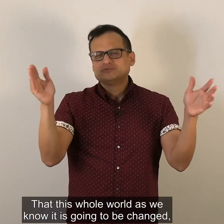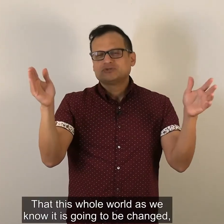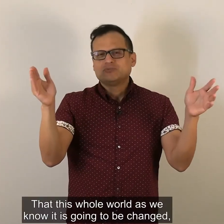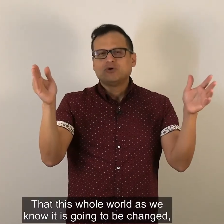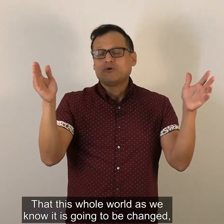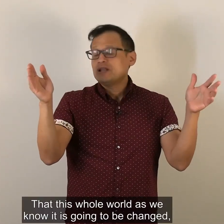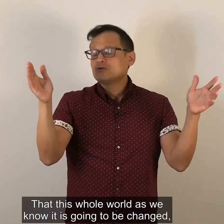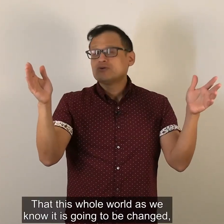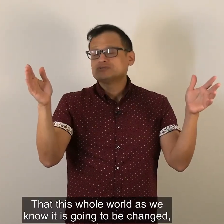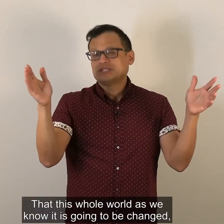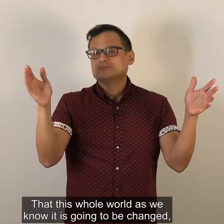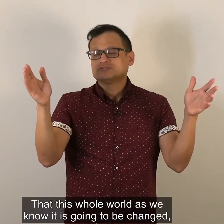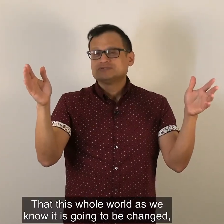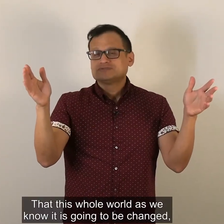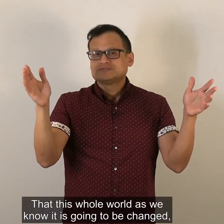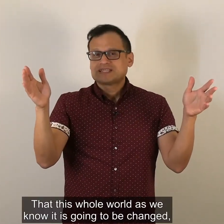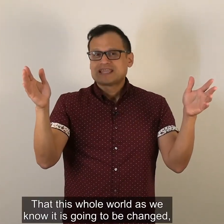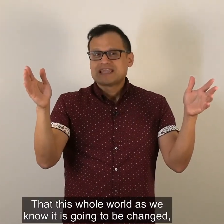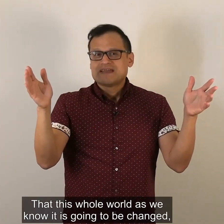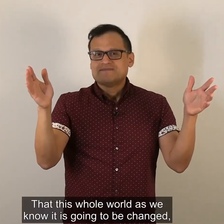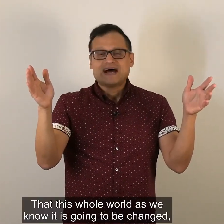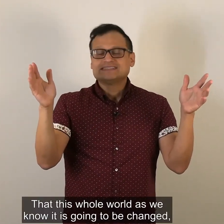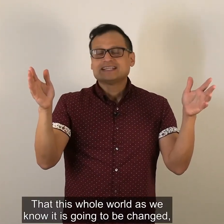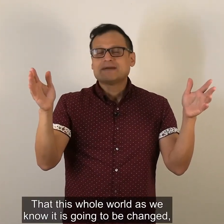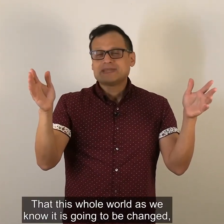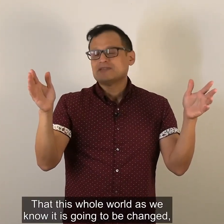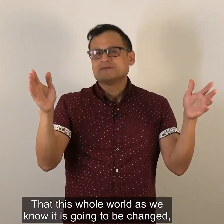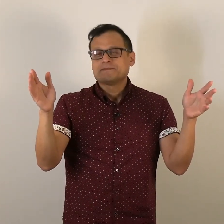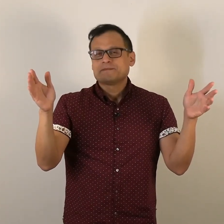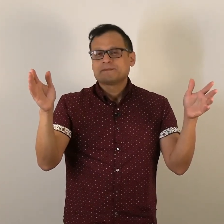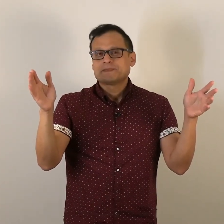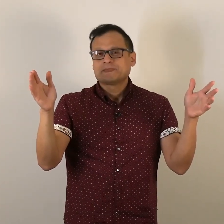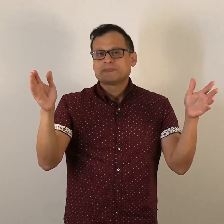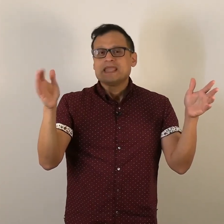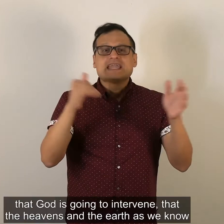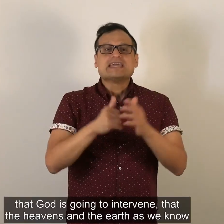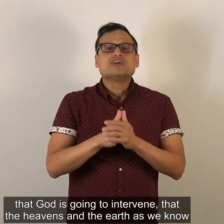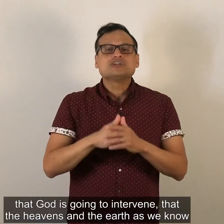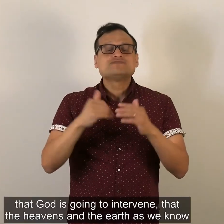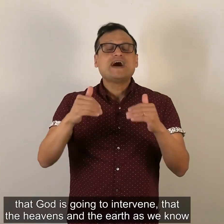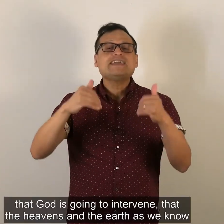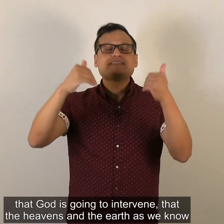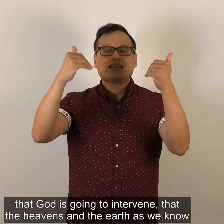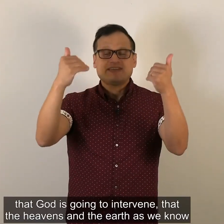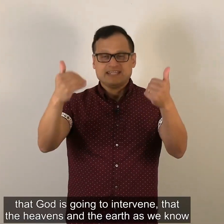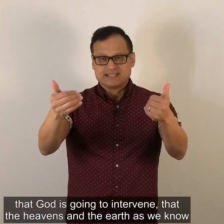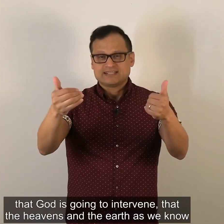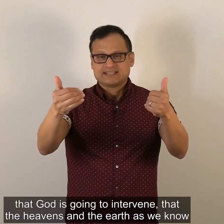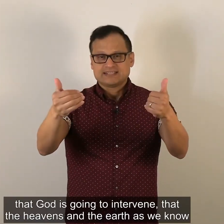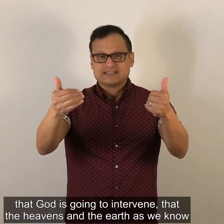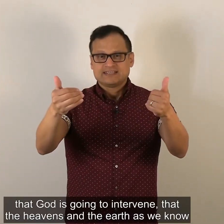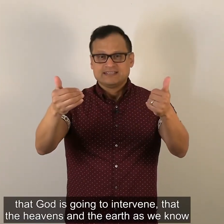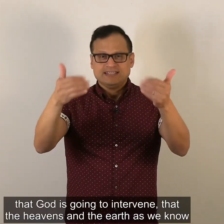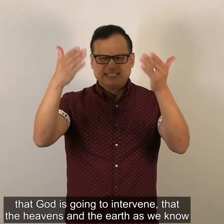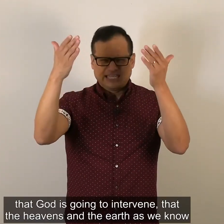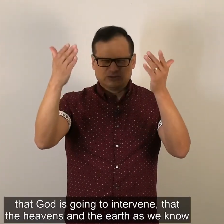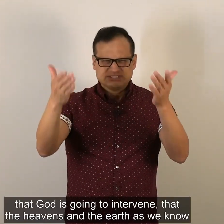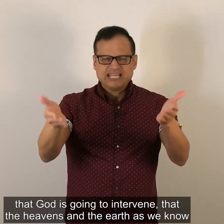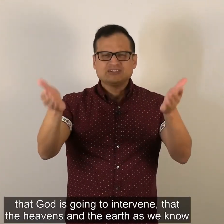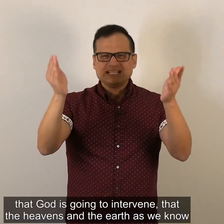como ahora lo conocemos, va a ser cambiado. Que Dios va a intervenir. Y que los cielos y la